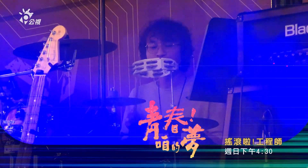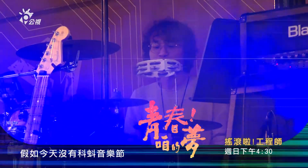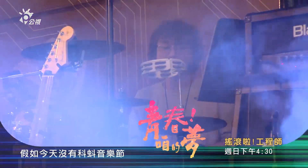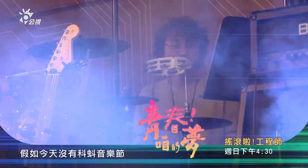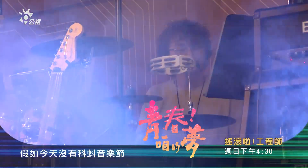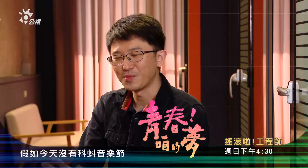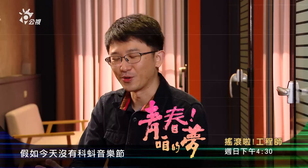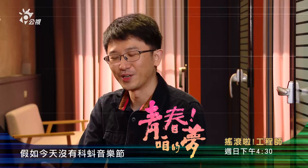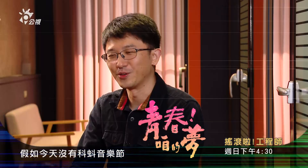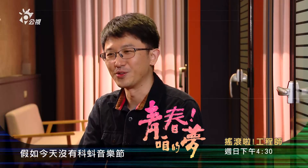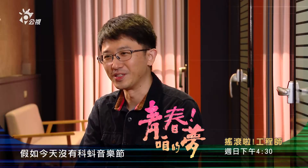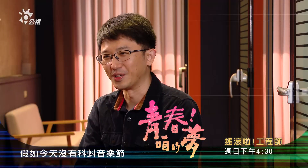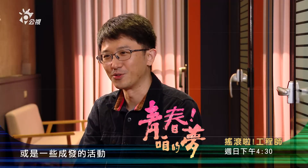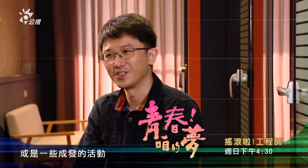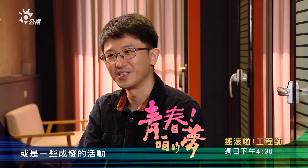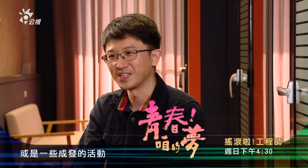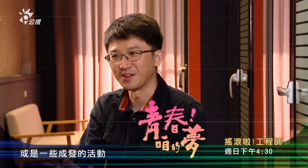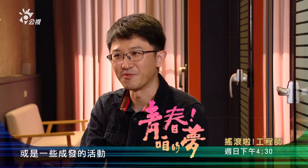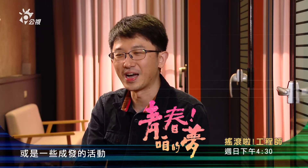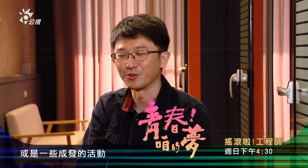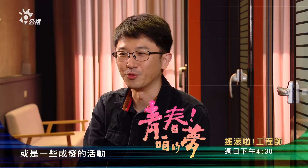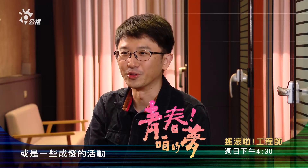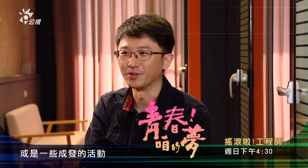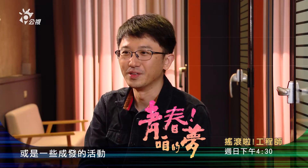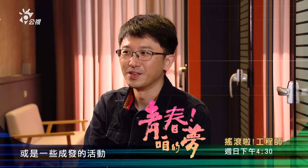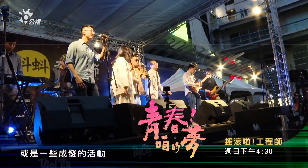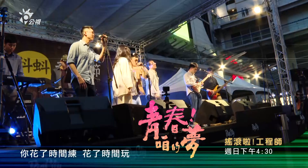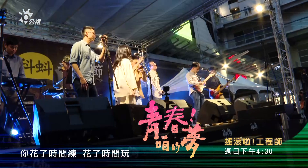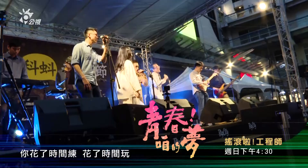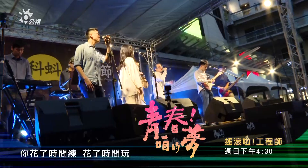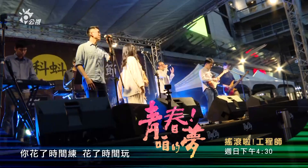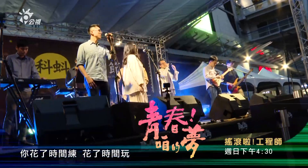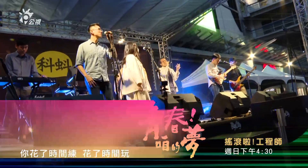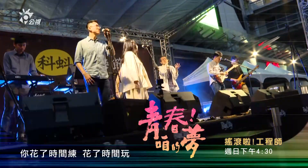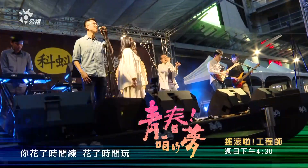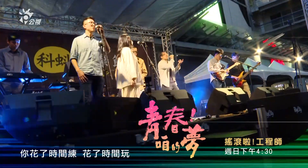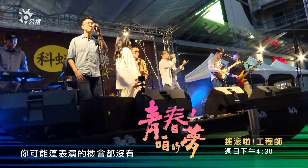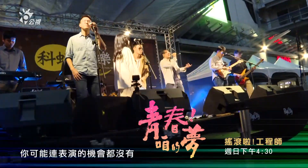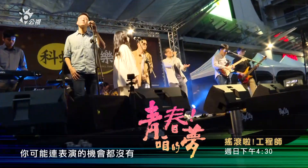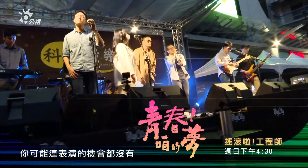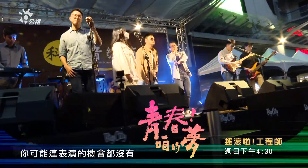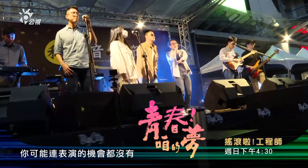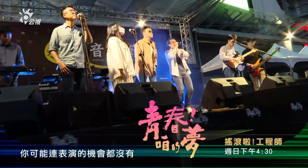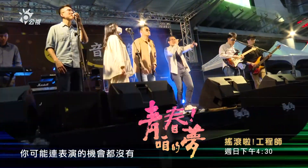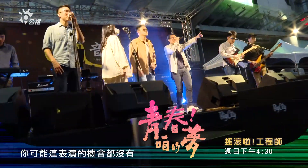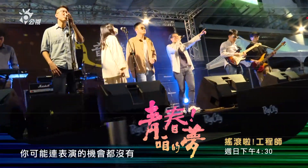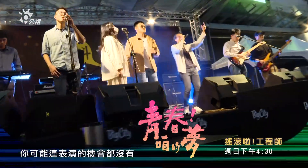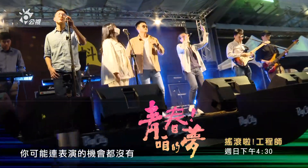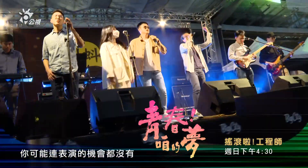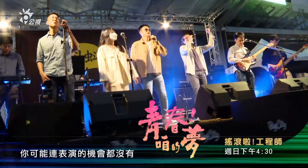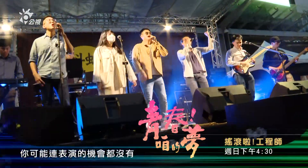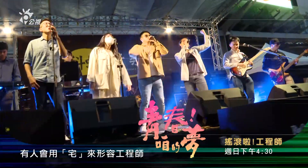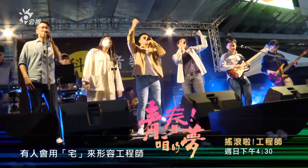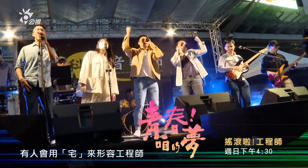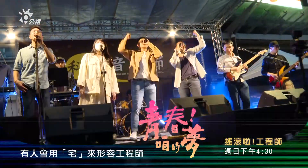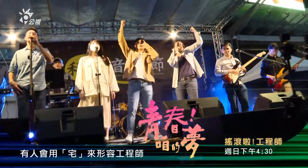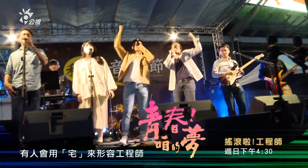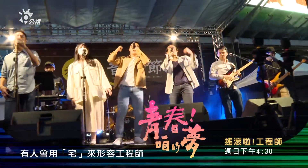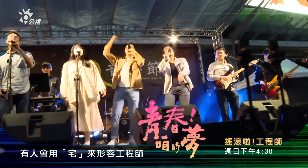假如今天没有蝌蚪音乐节或是一些惩罚的活动，你花了时间练，花了时间玩，你可能表演机会都没有。 有人会用宅